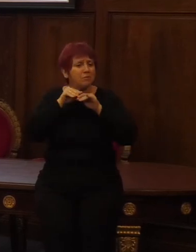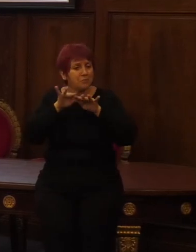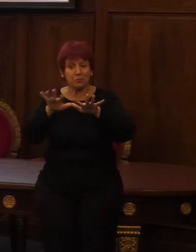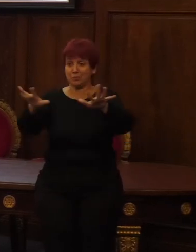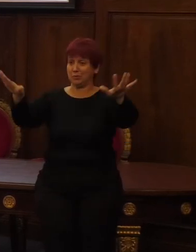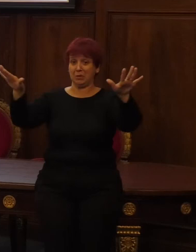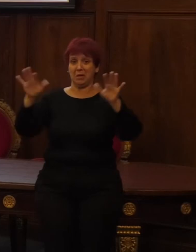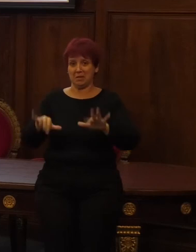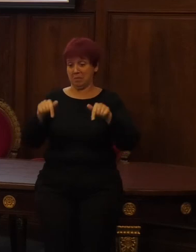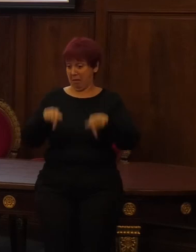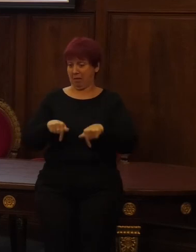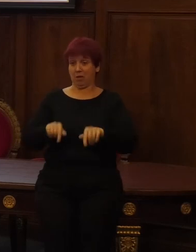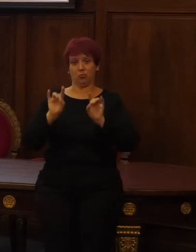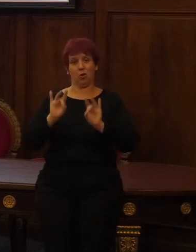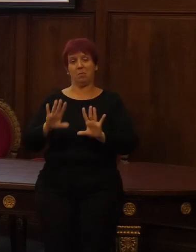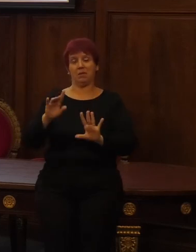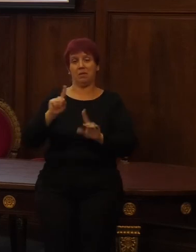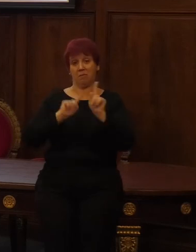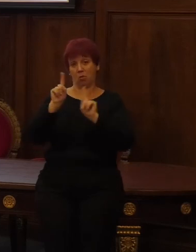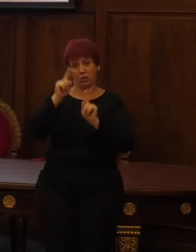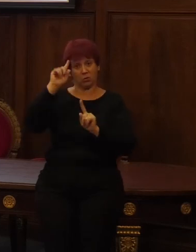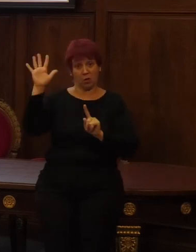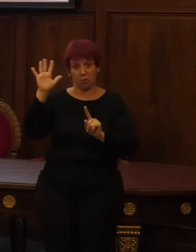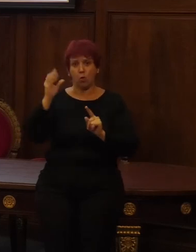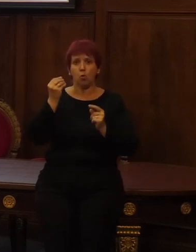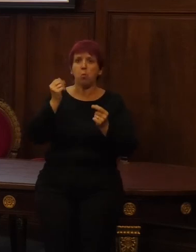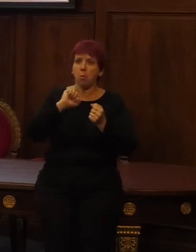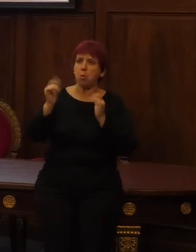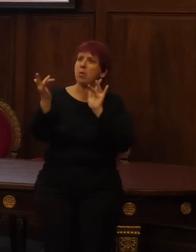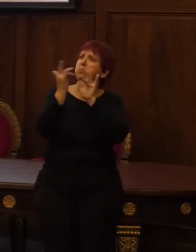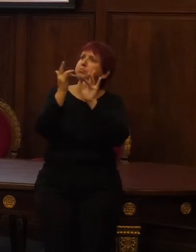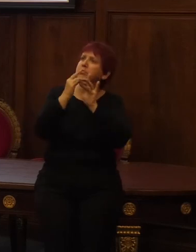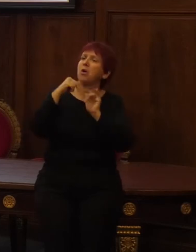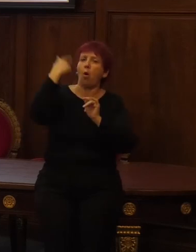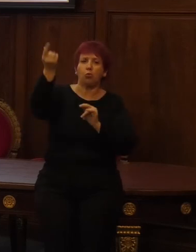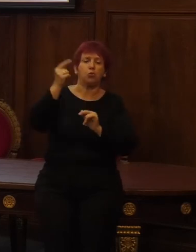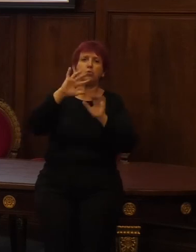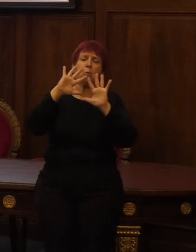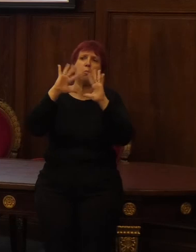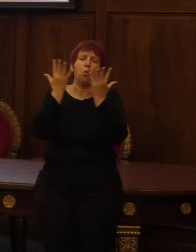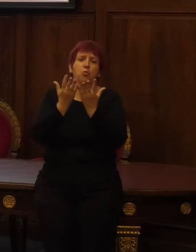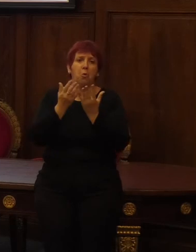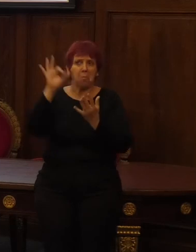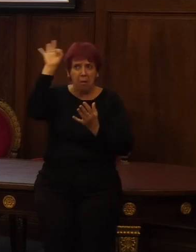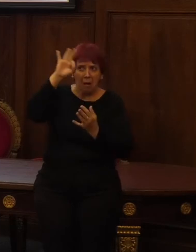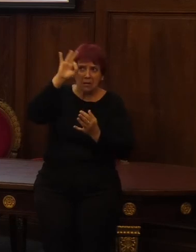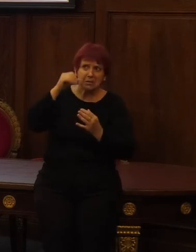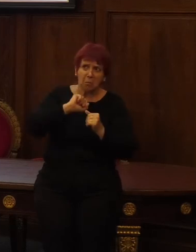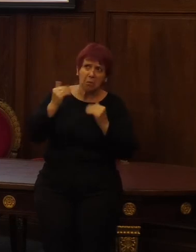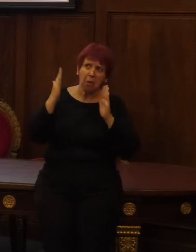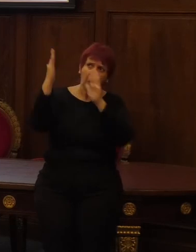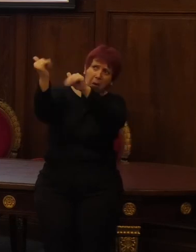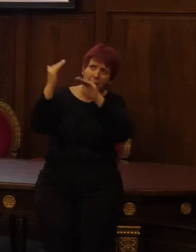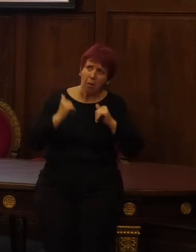genuina, singular, de acá, en diálogo con el mundo, en inglés, pero producción